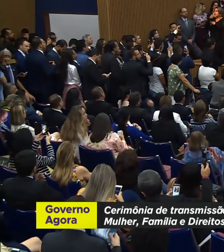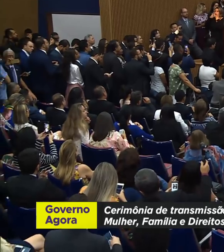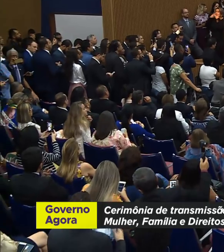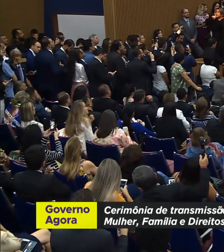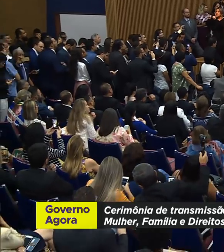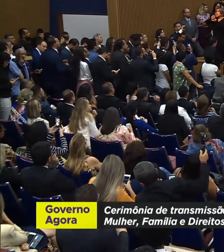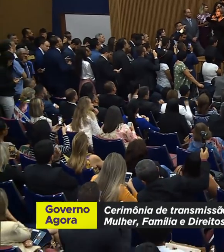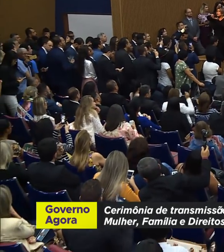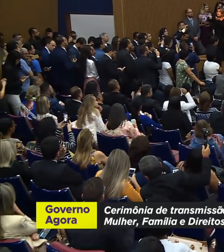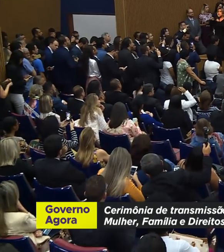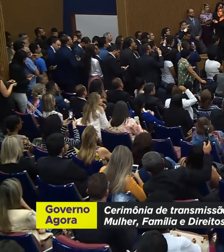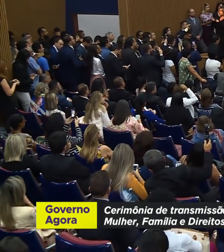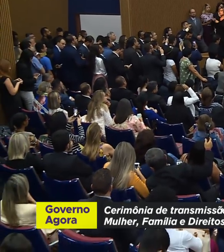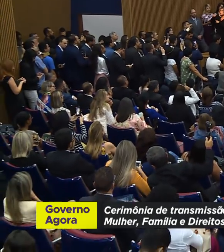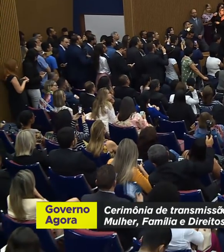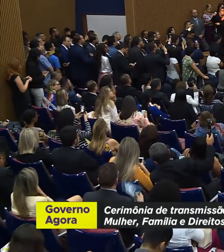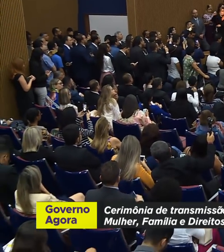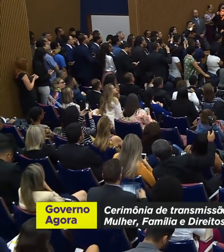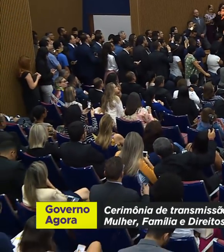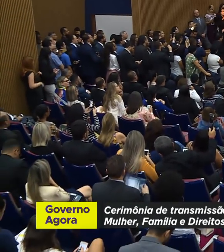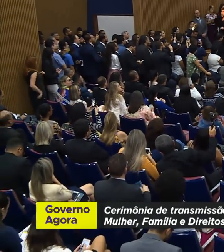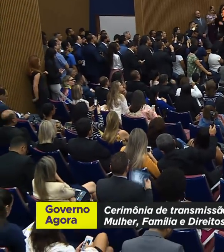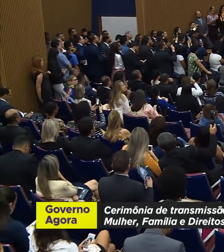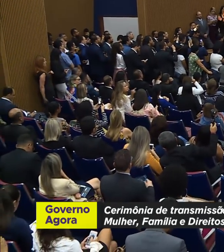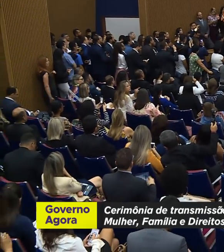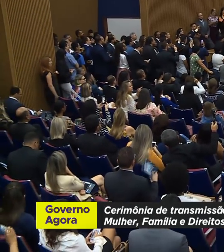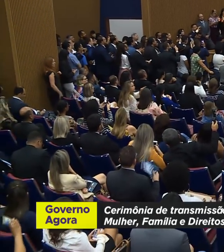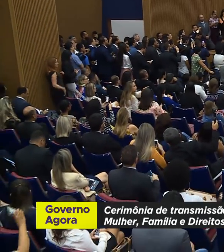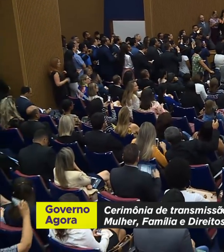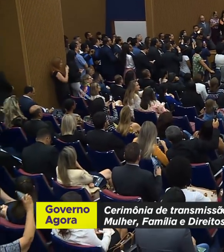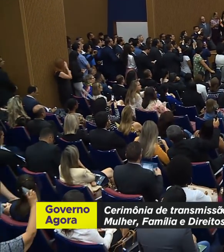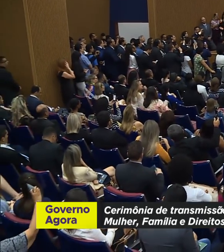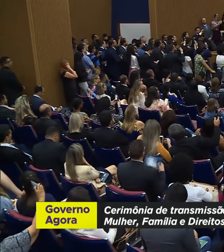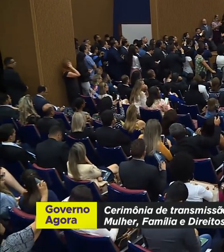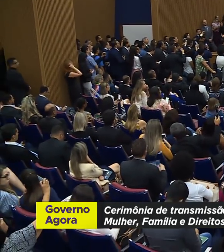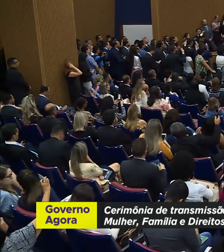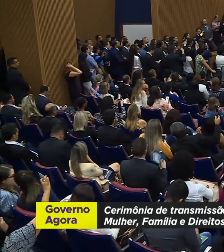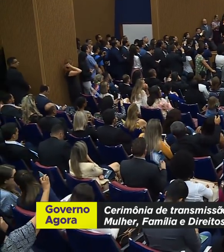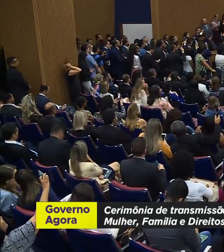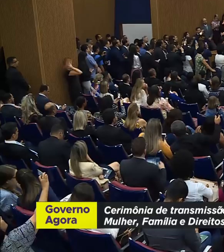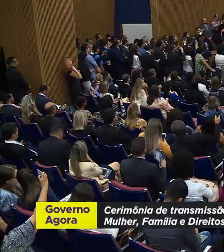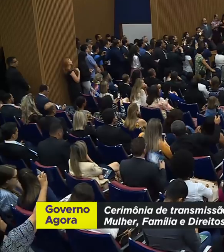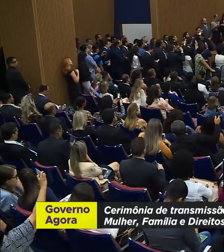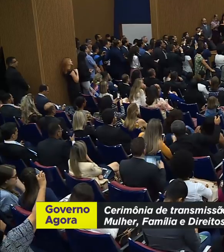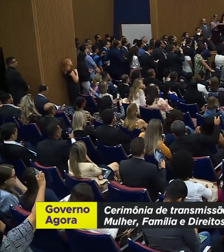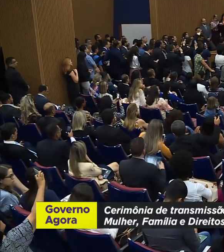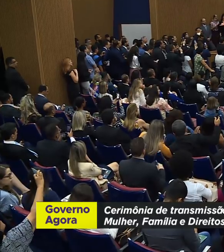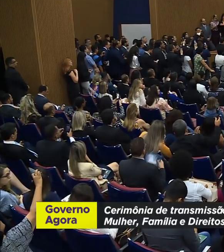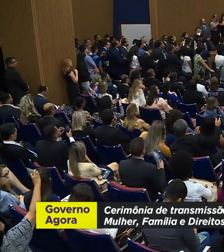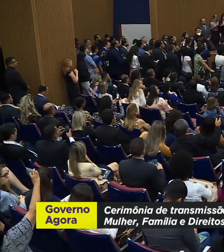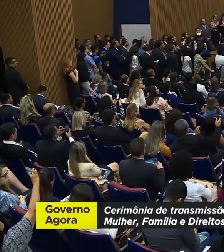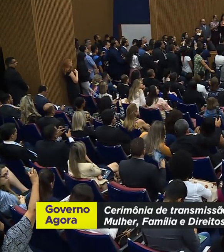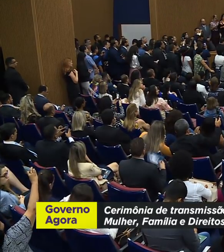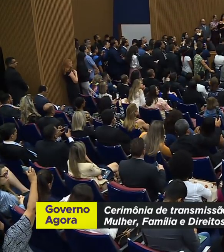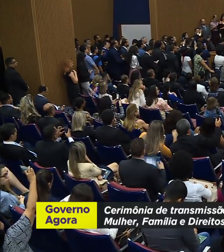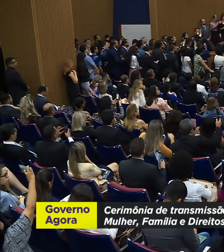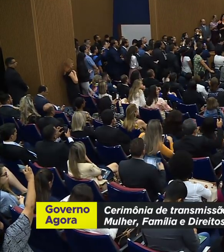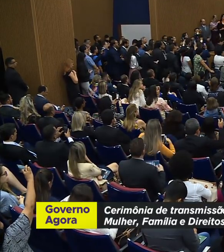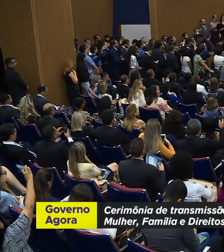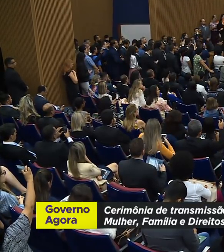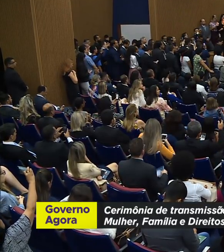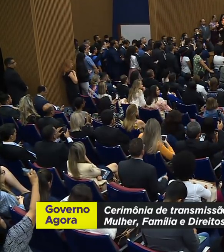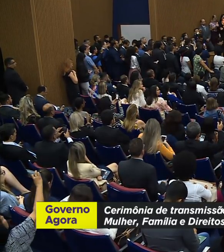Somos 800 mil índios e mais de 1 milhão de ciganos. Este país é incrível, é belo e nós